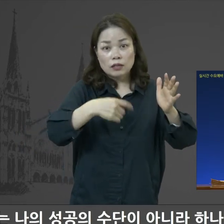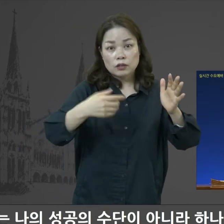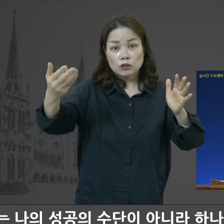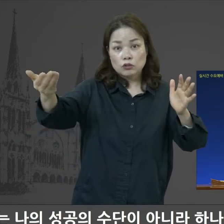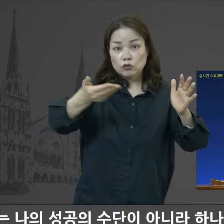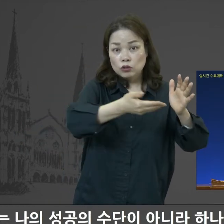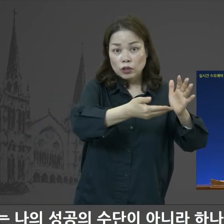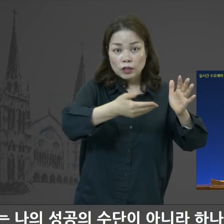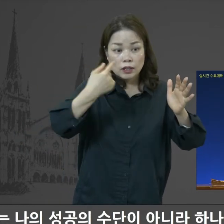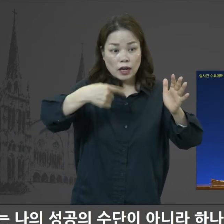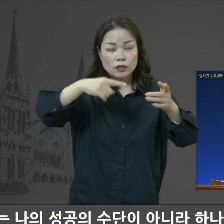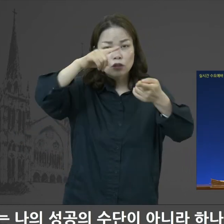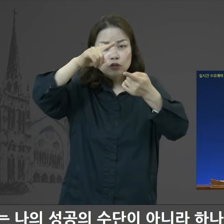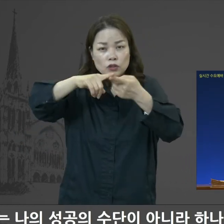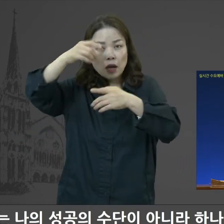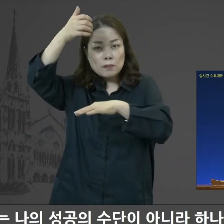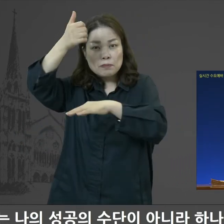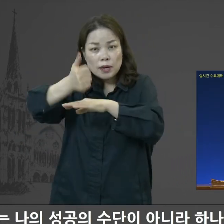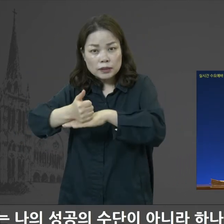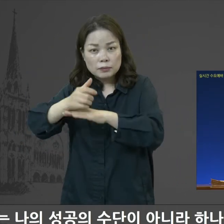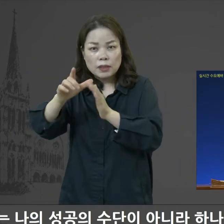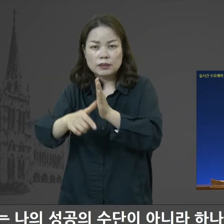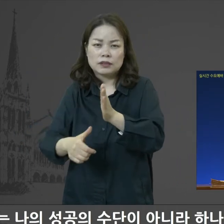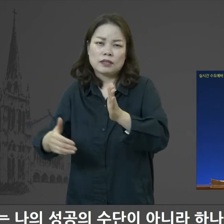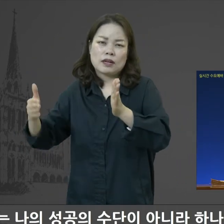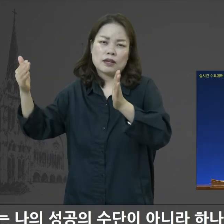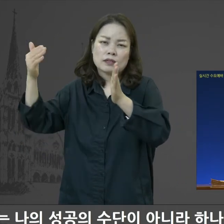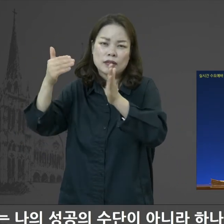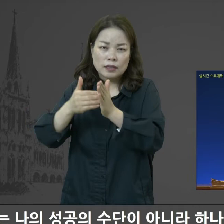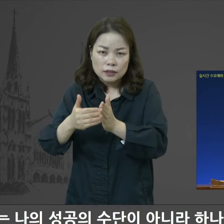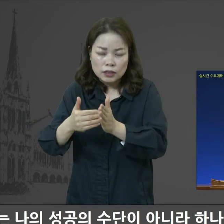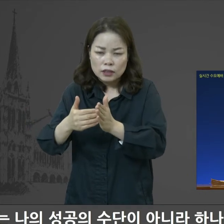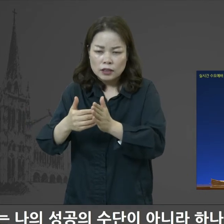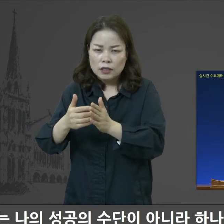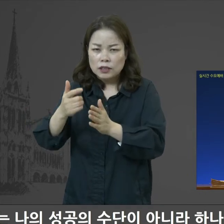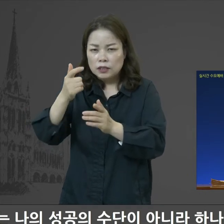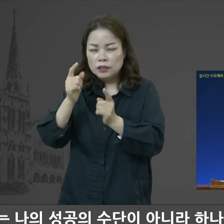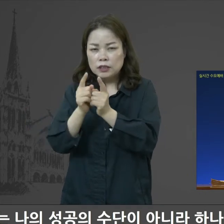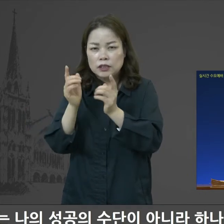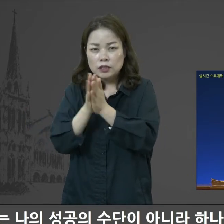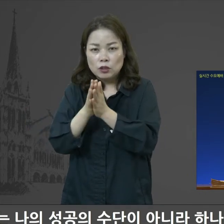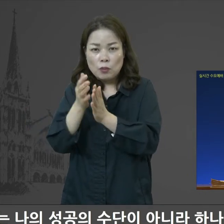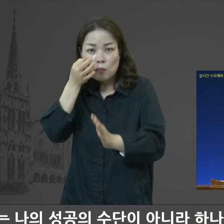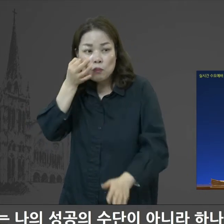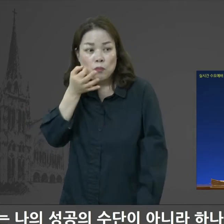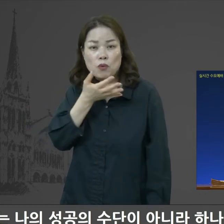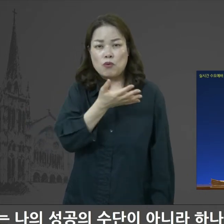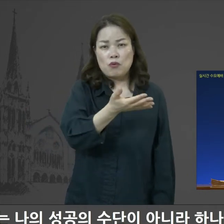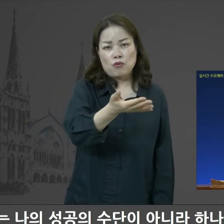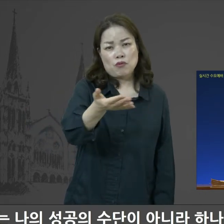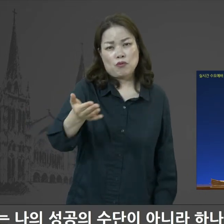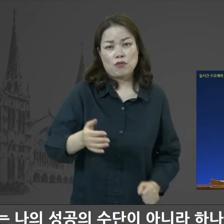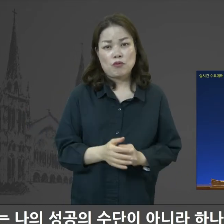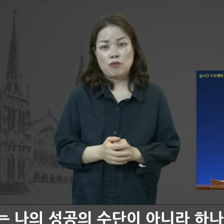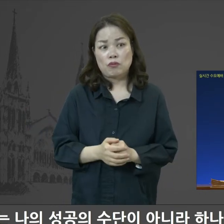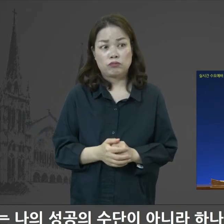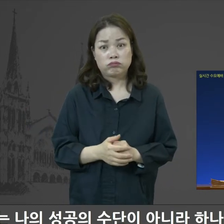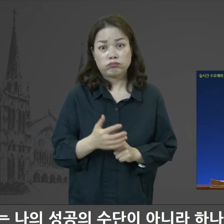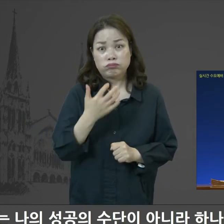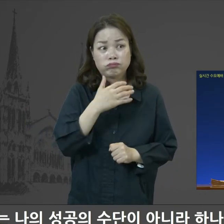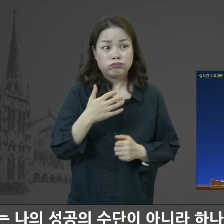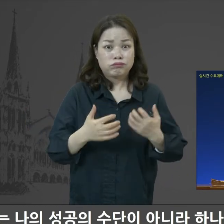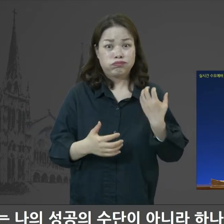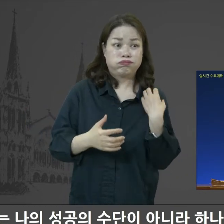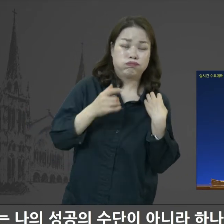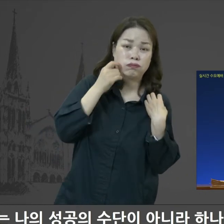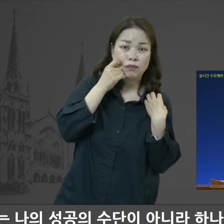주셨고, 가르치신 대로 마지막 순간까지 이 기도를 몸으로 보여주셨습니다. 그 누구도 가늠할 수 없는